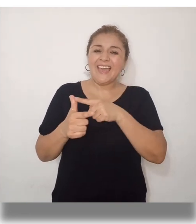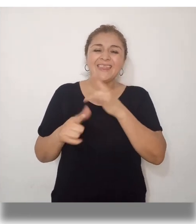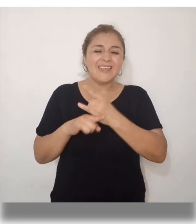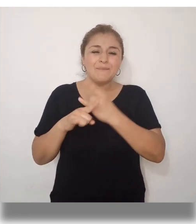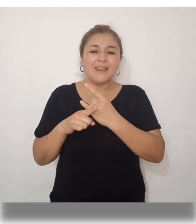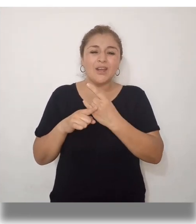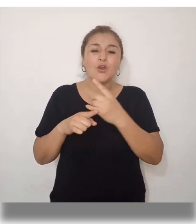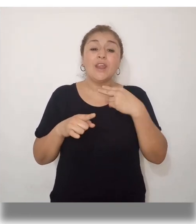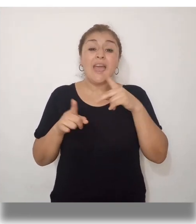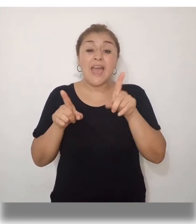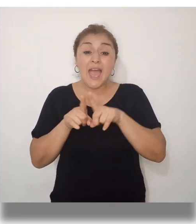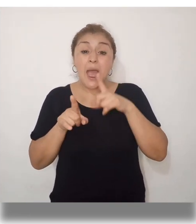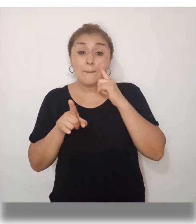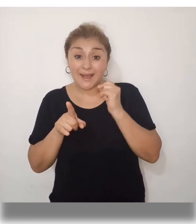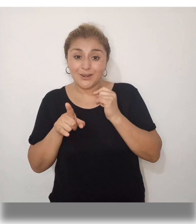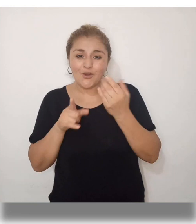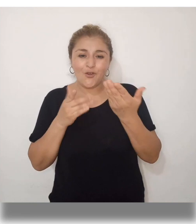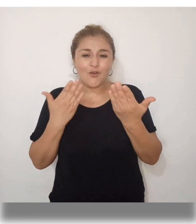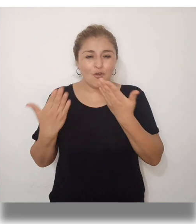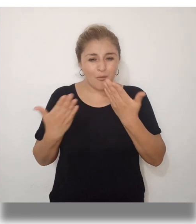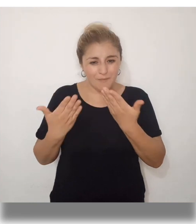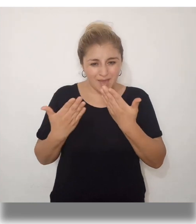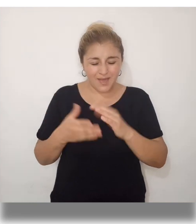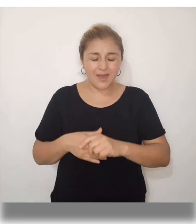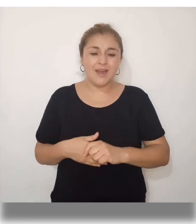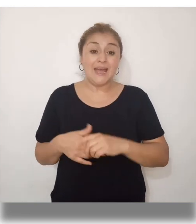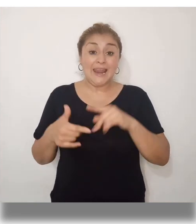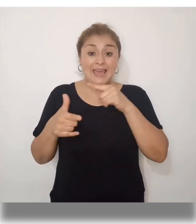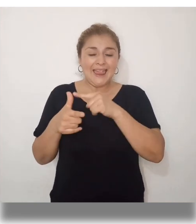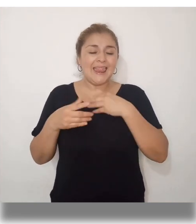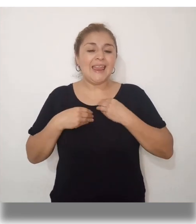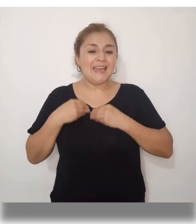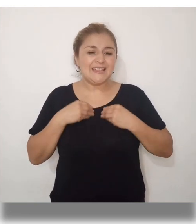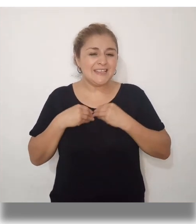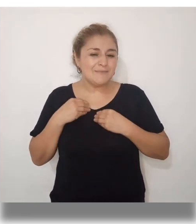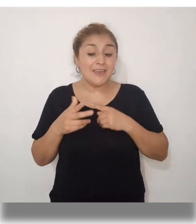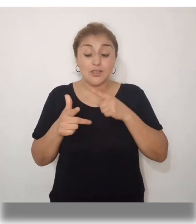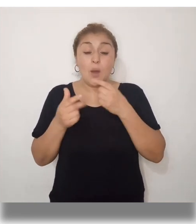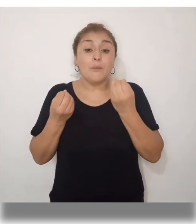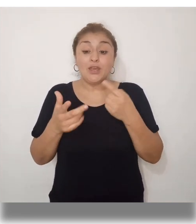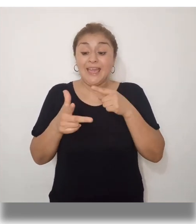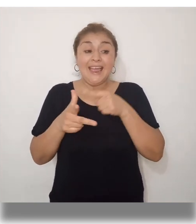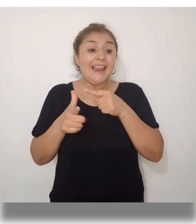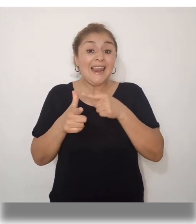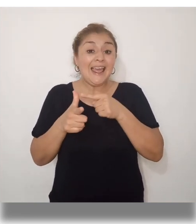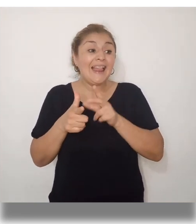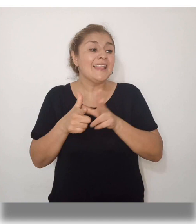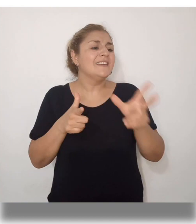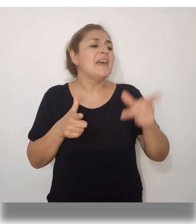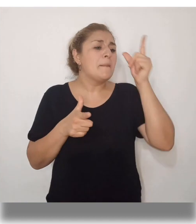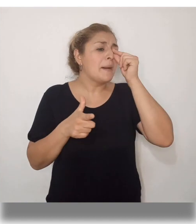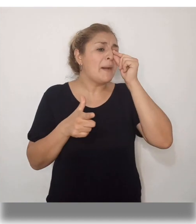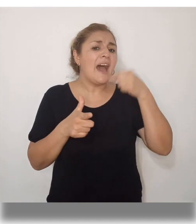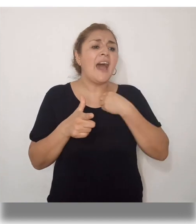pero cuando vino este tu hijo que ha consumido tus bienes con rameras has hecho matar para él